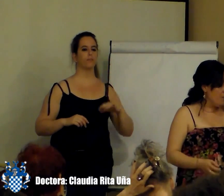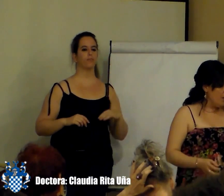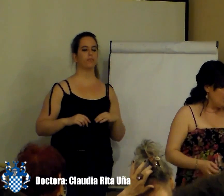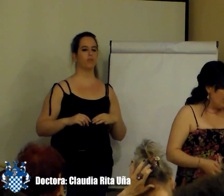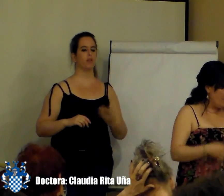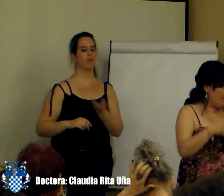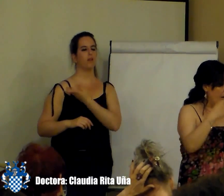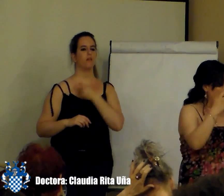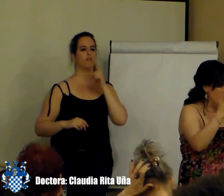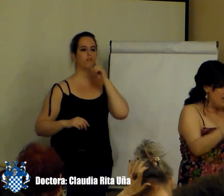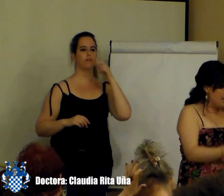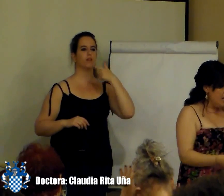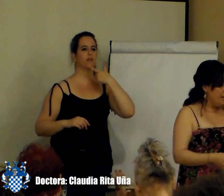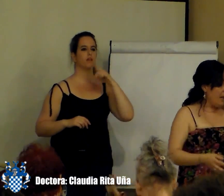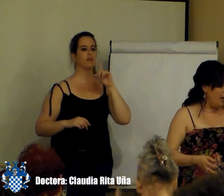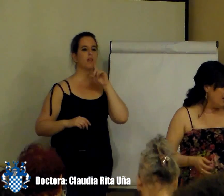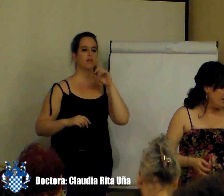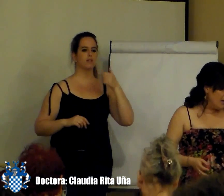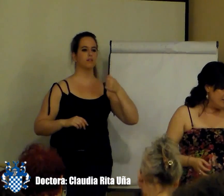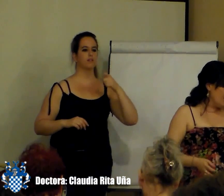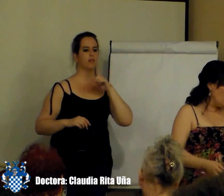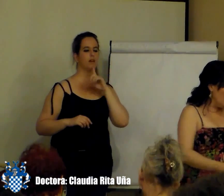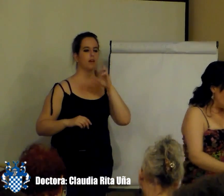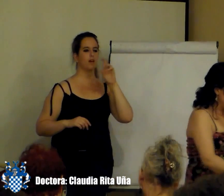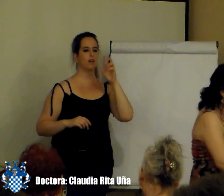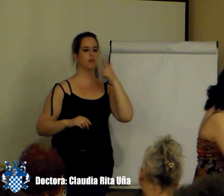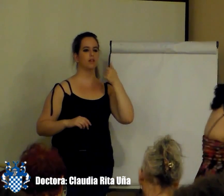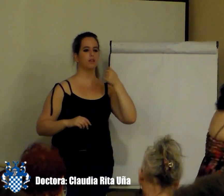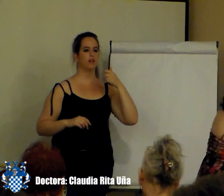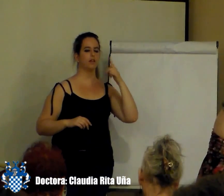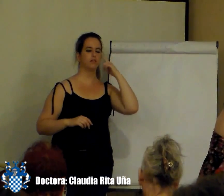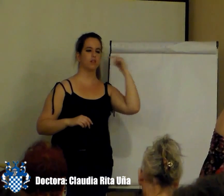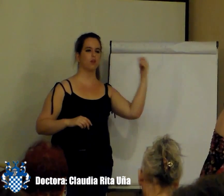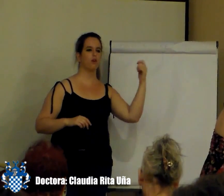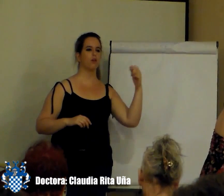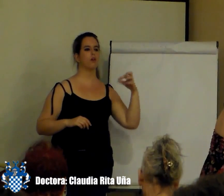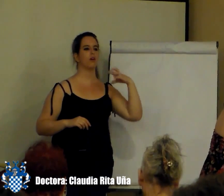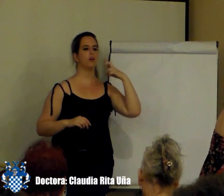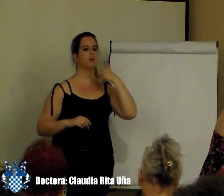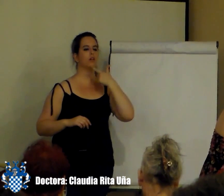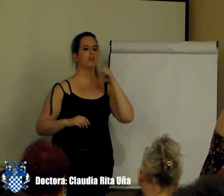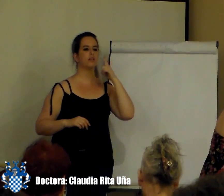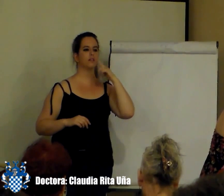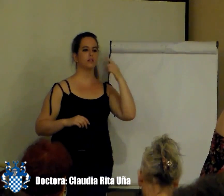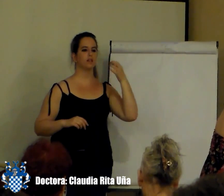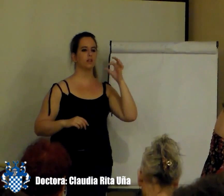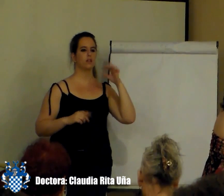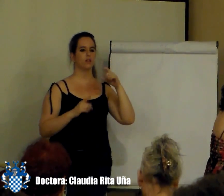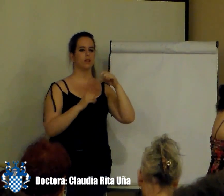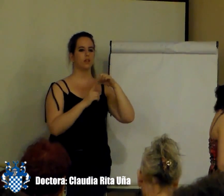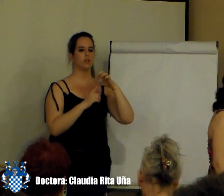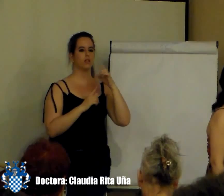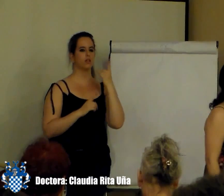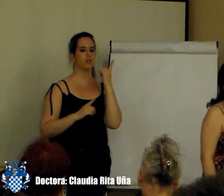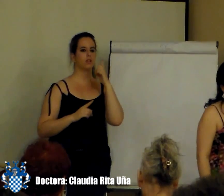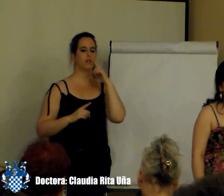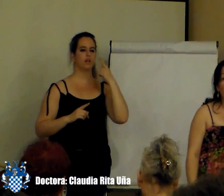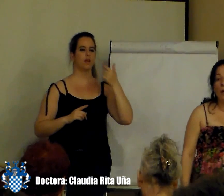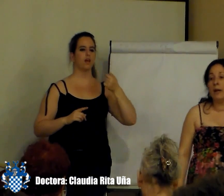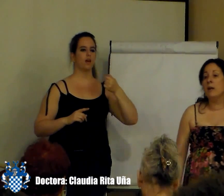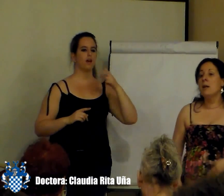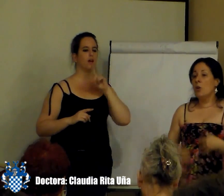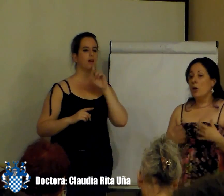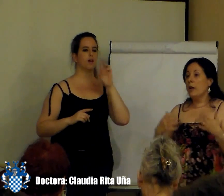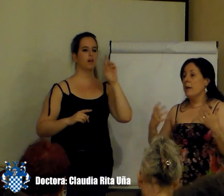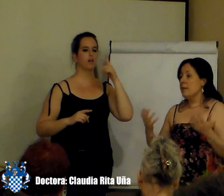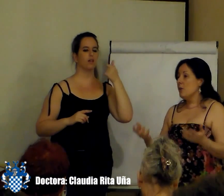kinesiólogo, el médico laboral, el legista, el psicólogo, el psiquiatra, y no olvidarnos de también las terapias alternativas que